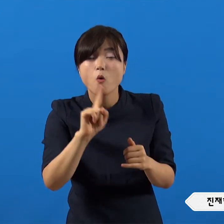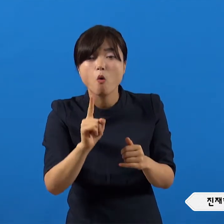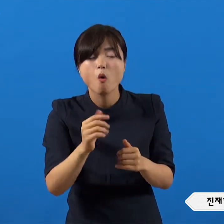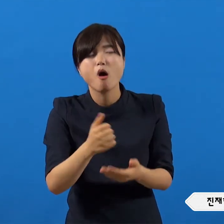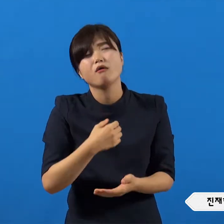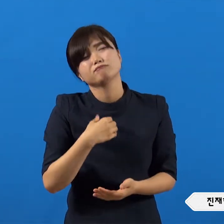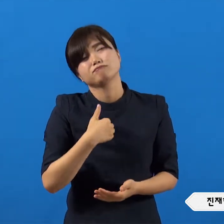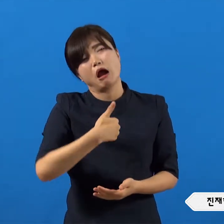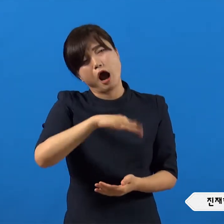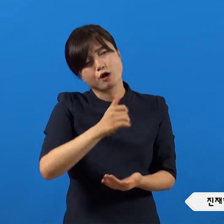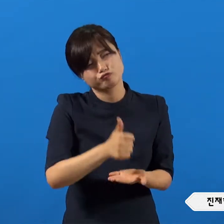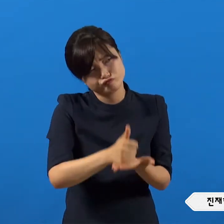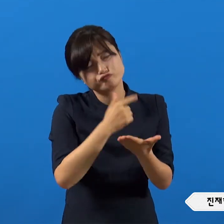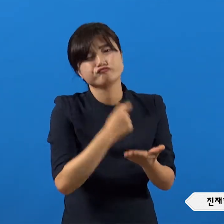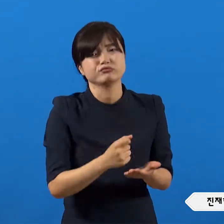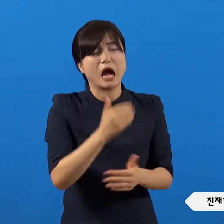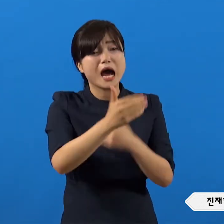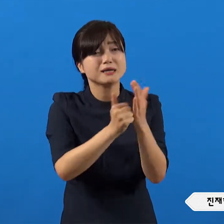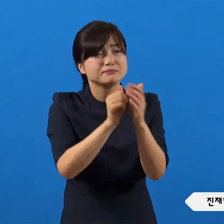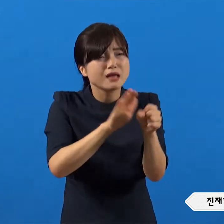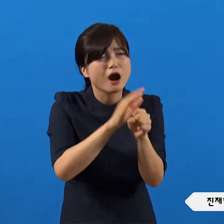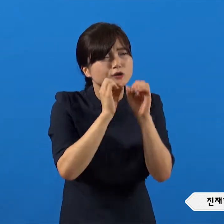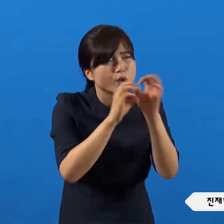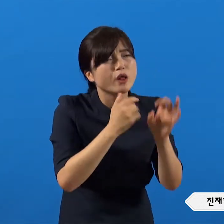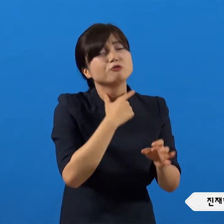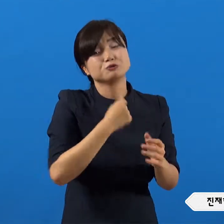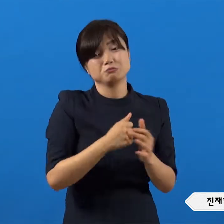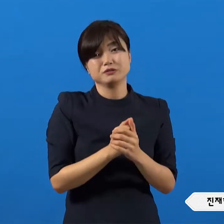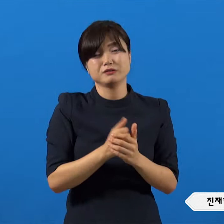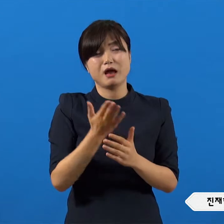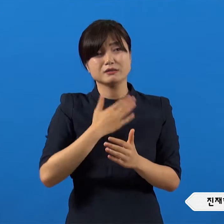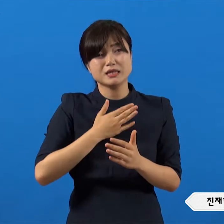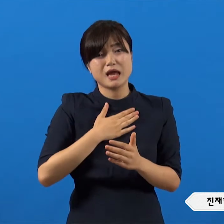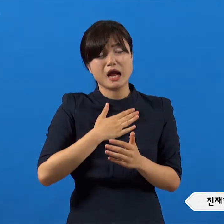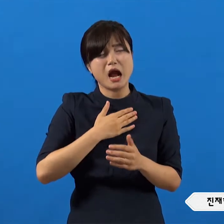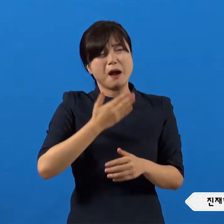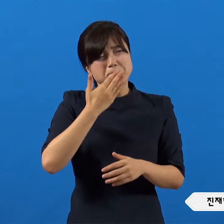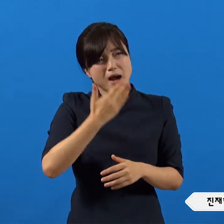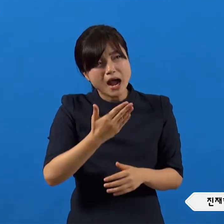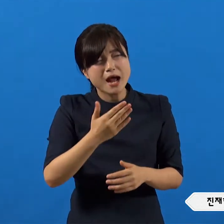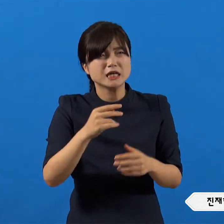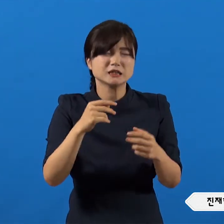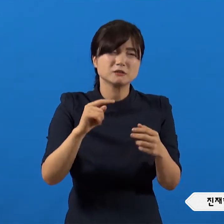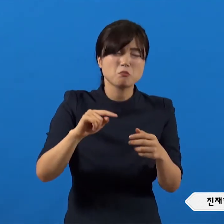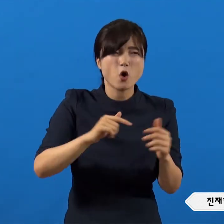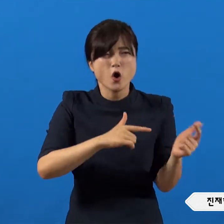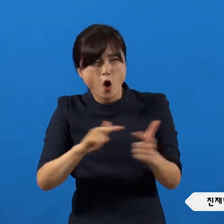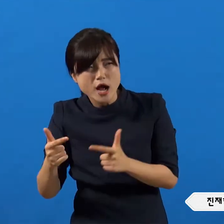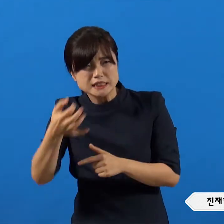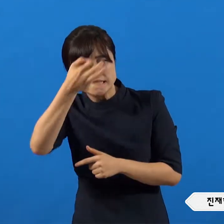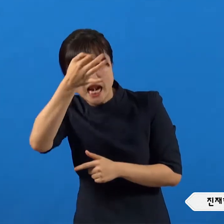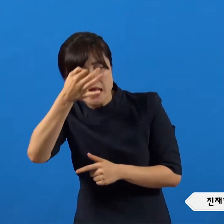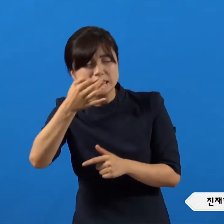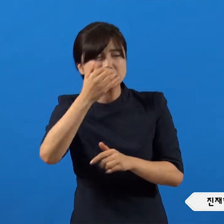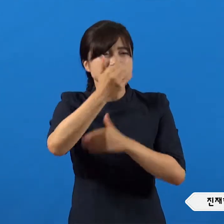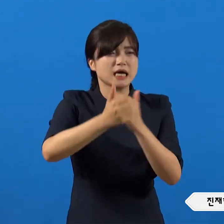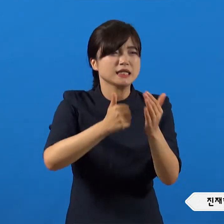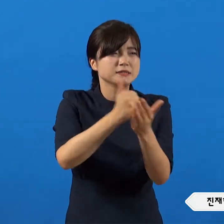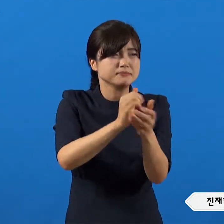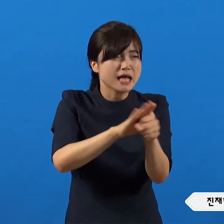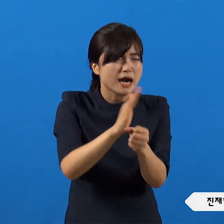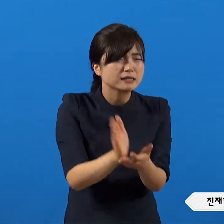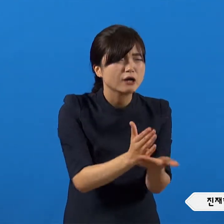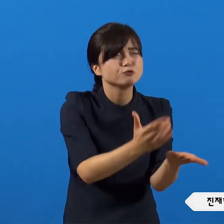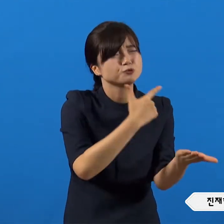섬기고 싶습니다. 하나님의 사랑을 전하고 싶습니다. 내가 할 수 있는 것들로 그들을 향해 주의 사랑을 나누고